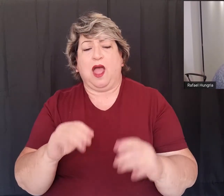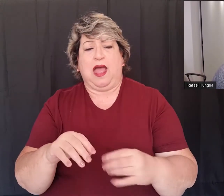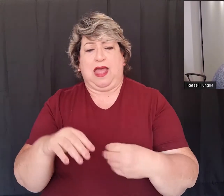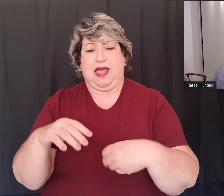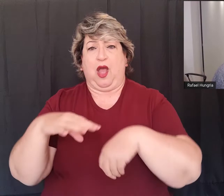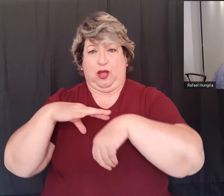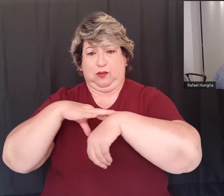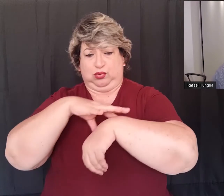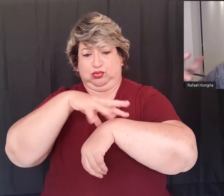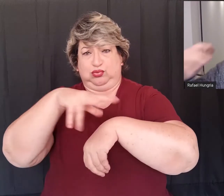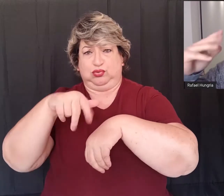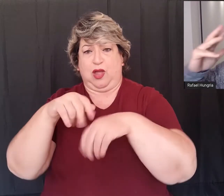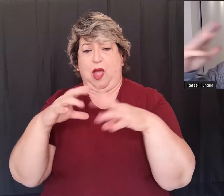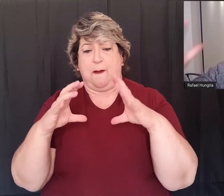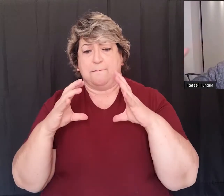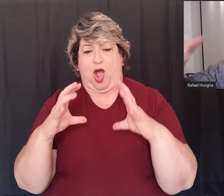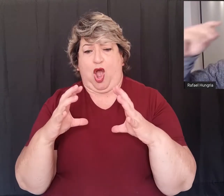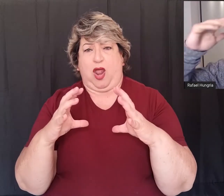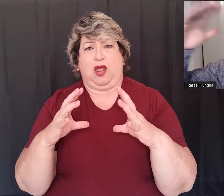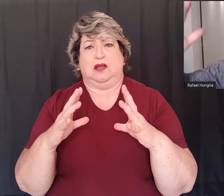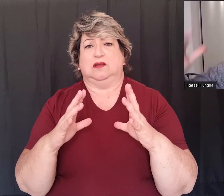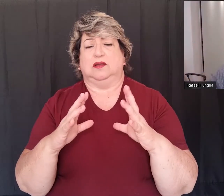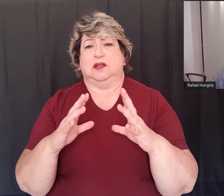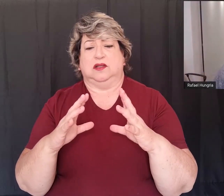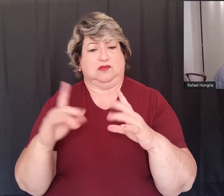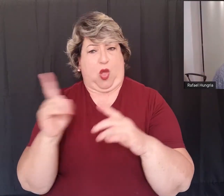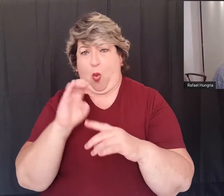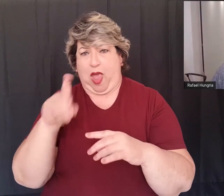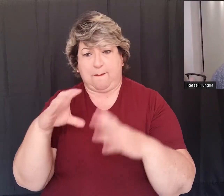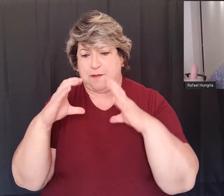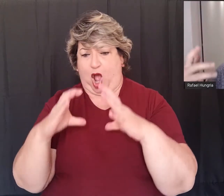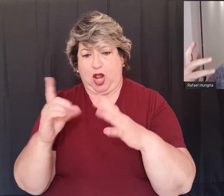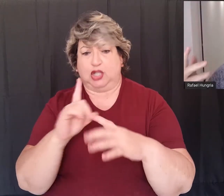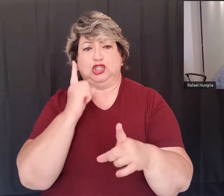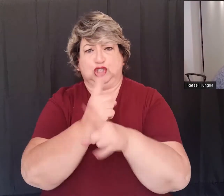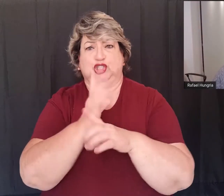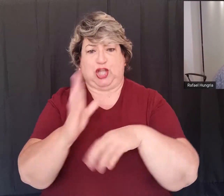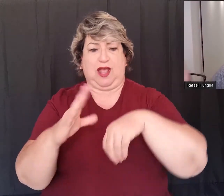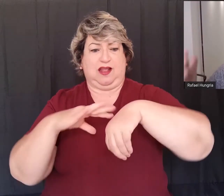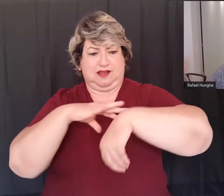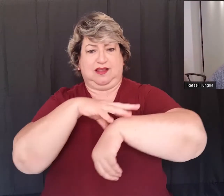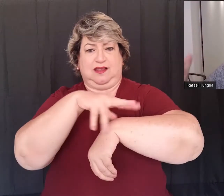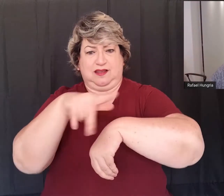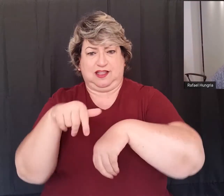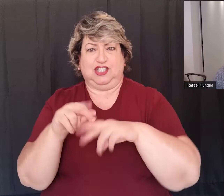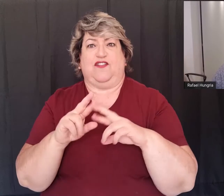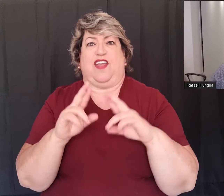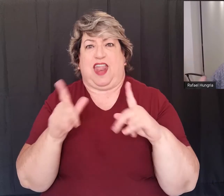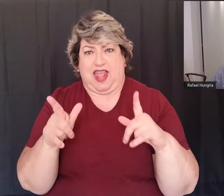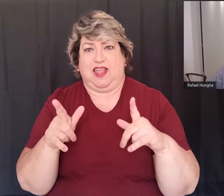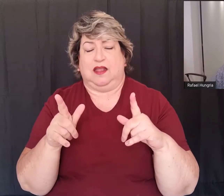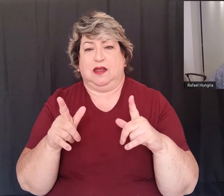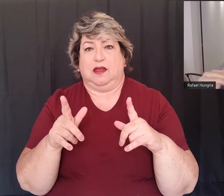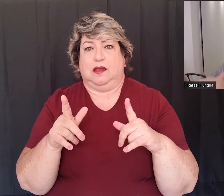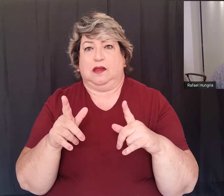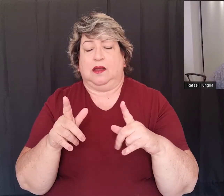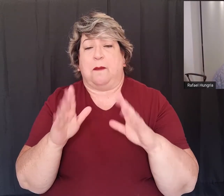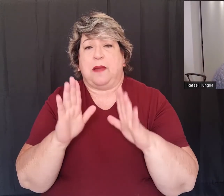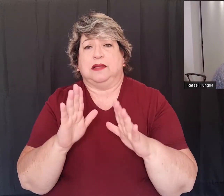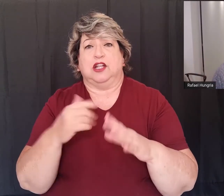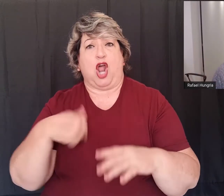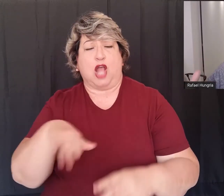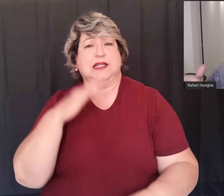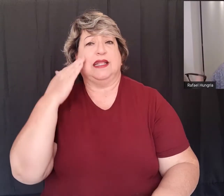Terra não muda, não. Nossa visão sobre Deus, sobre a criação, nada disso. Inclusive na própria Bíblia está descrito lá uma Terra